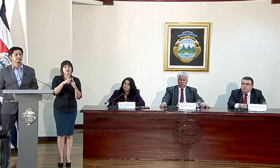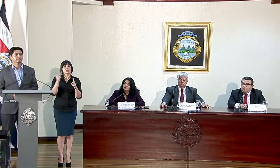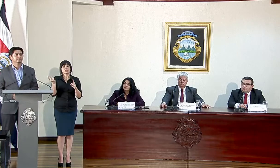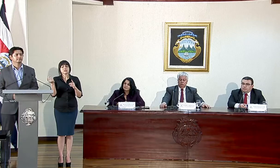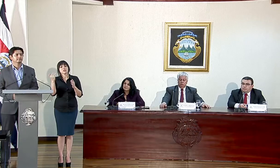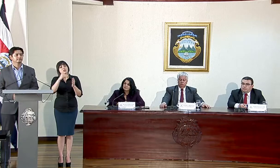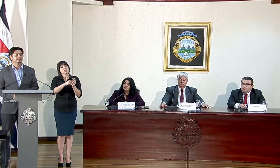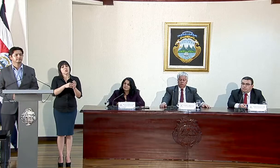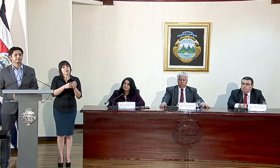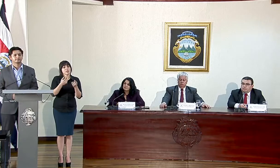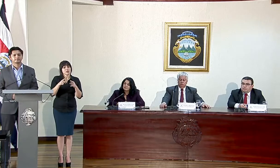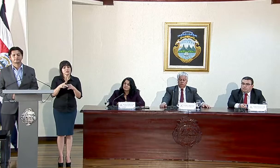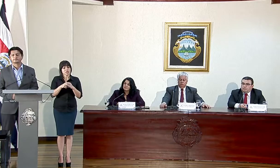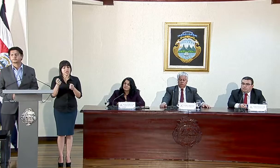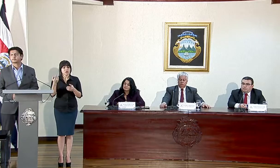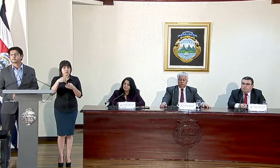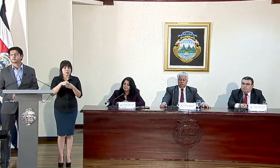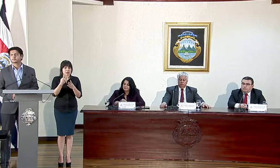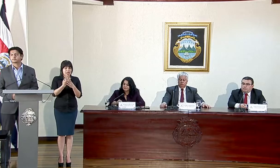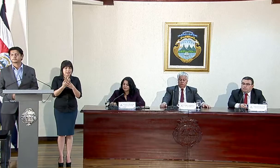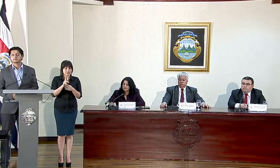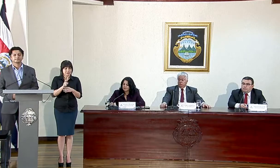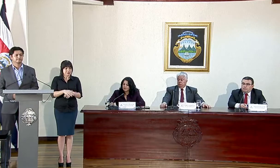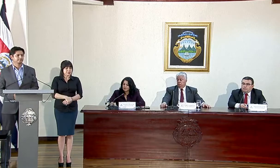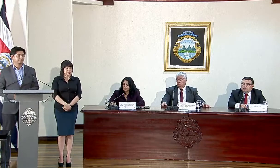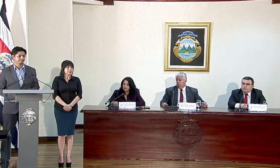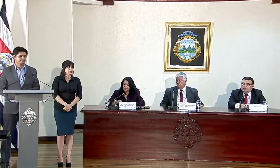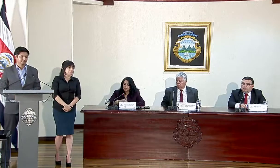a cometer un delito e ingresan nuevamente a la cárcel?